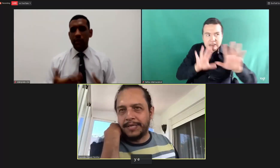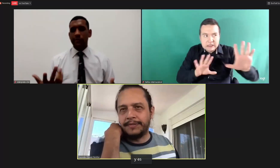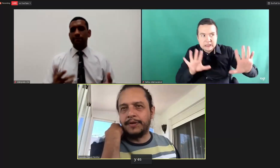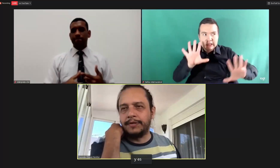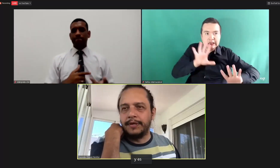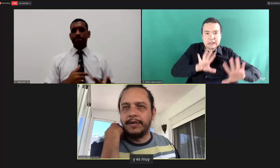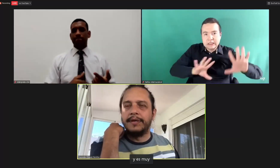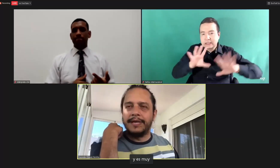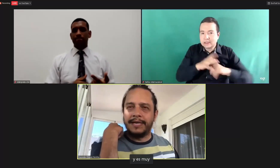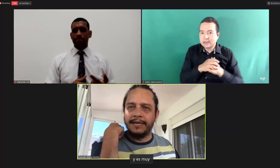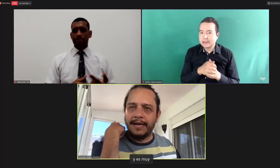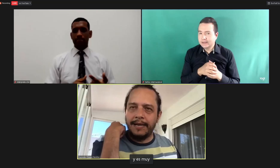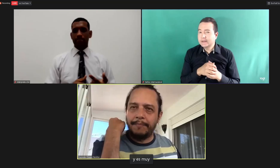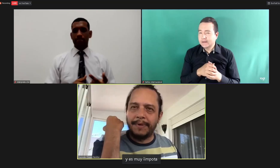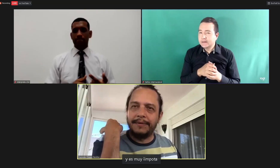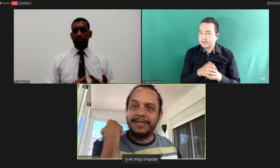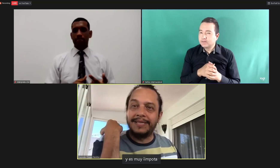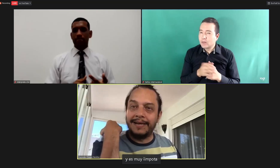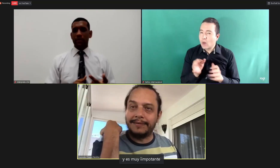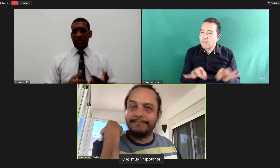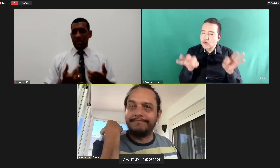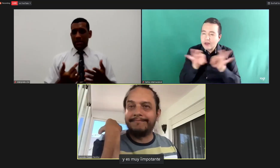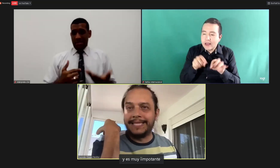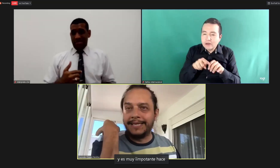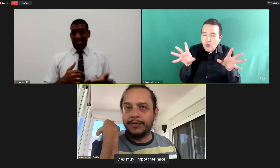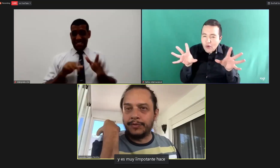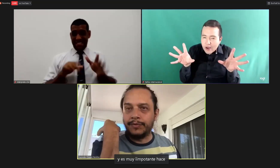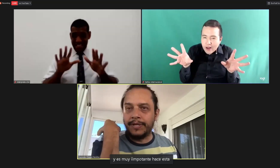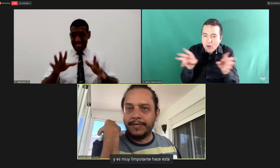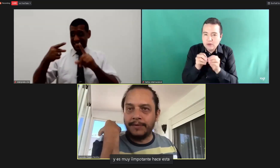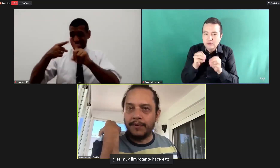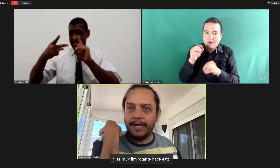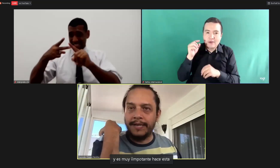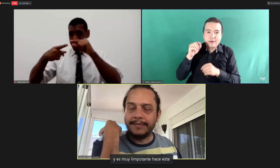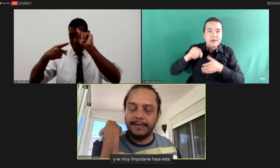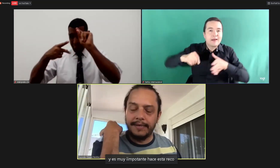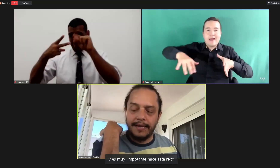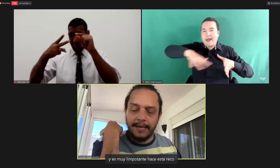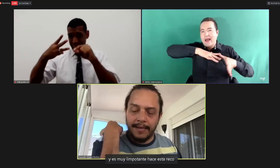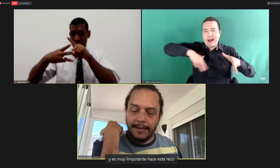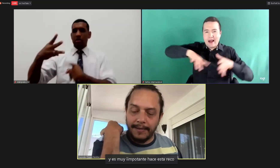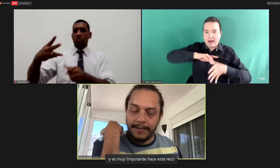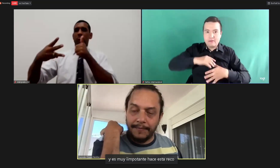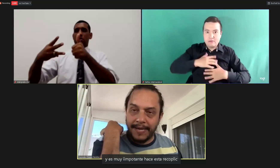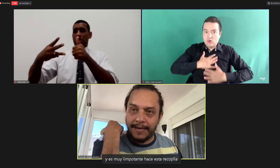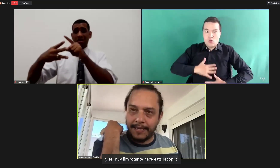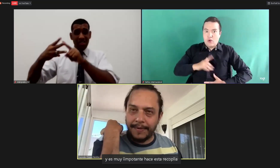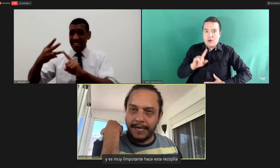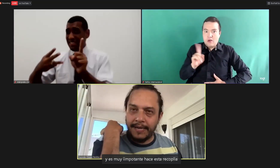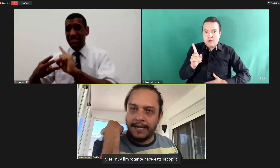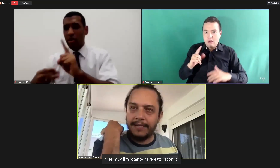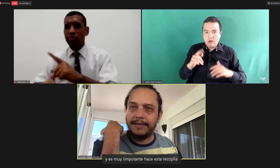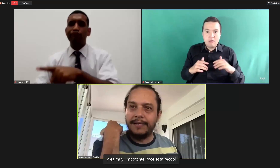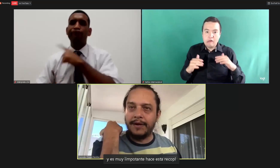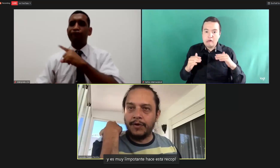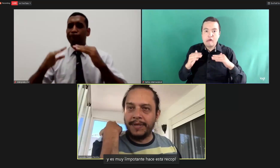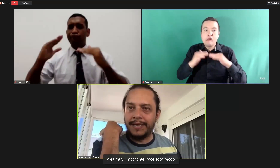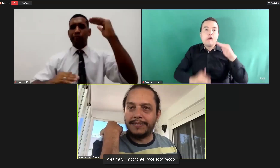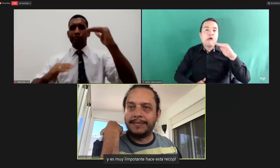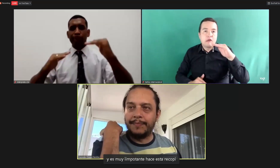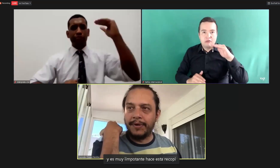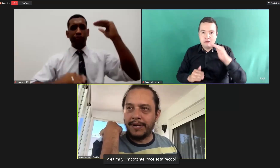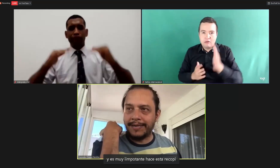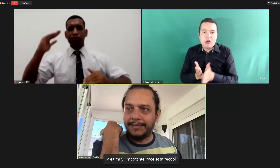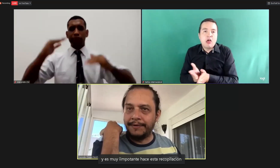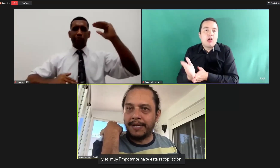esta recopilación en general para evitar mantener estructuras desiguales y ver de qué manera la